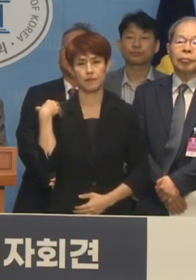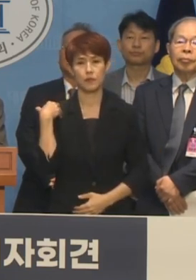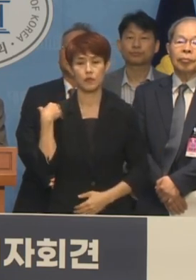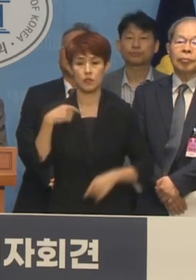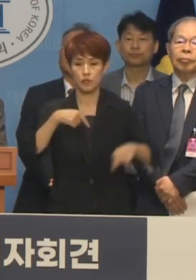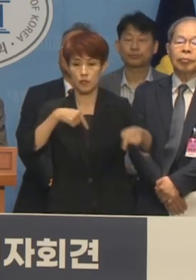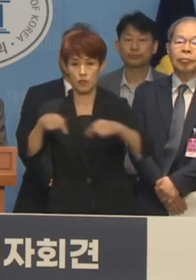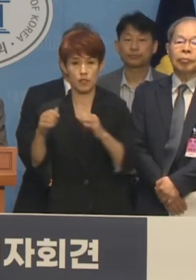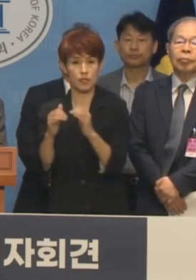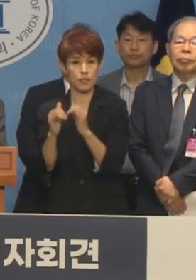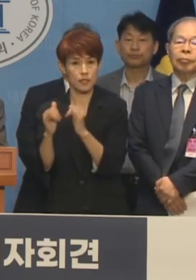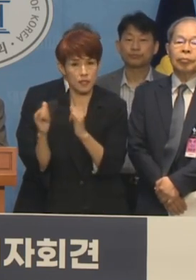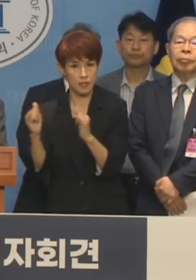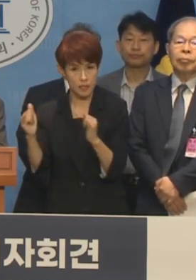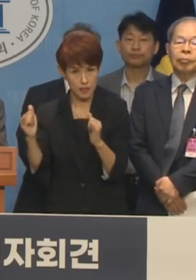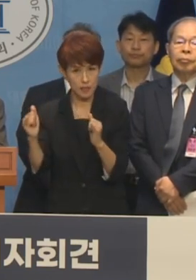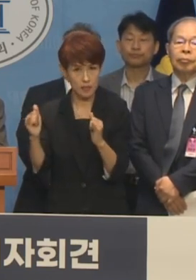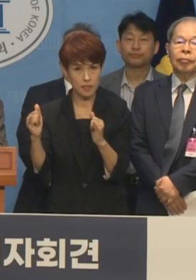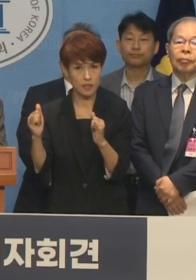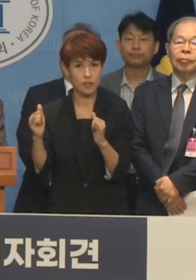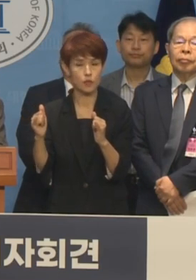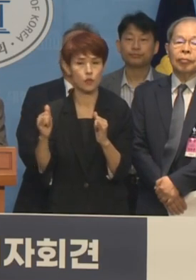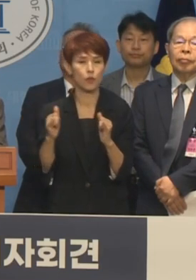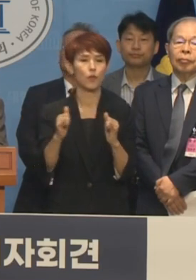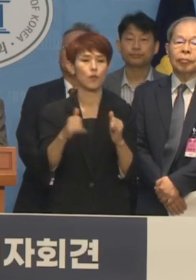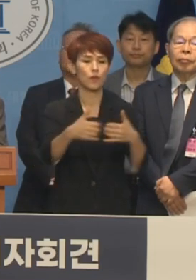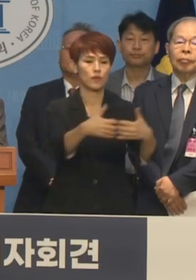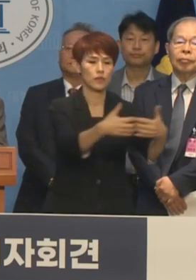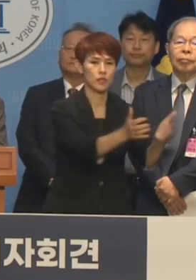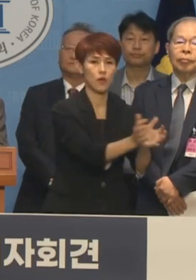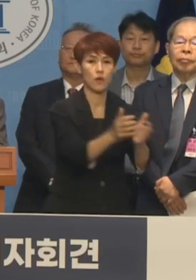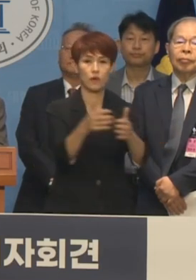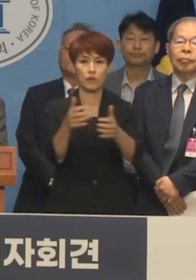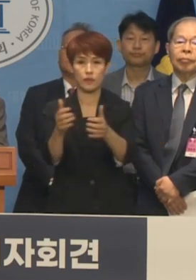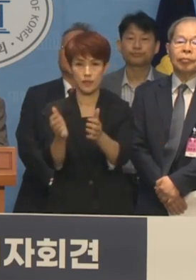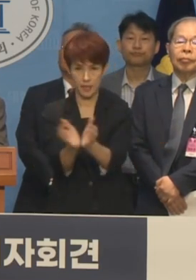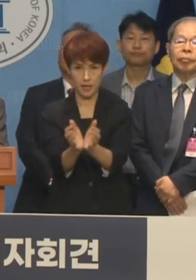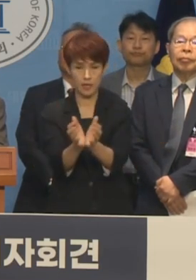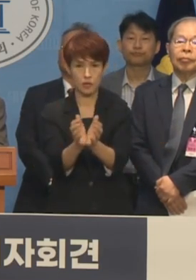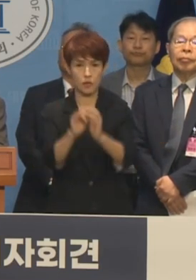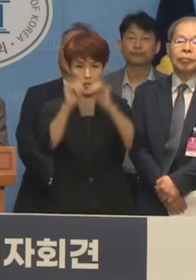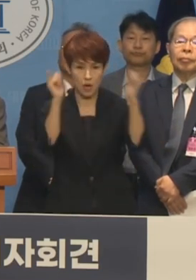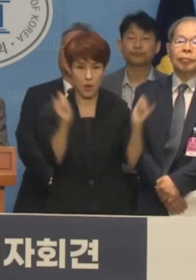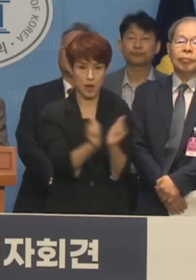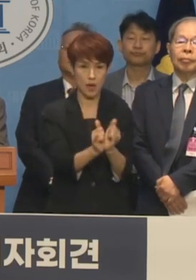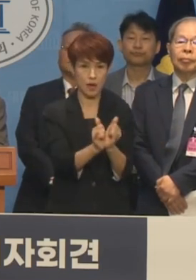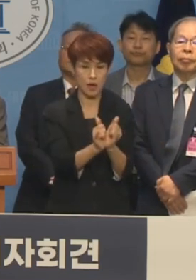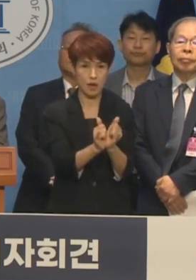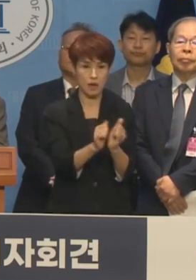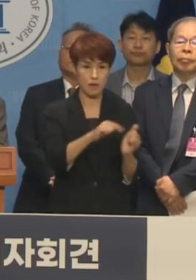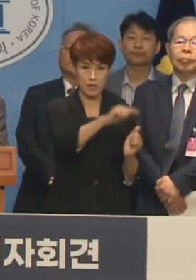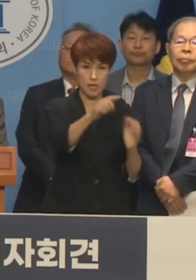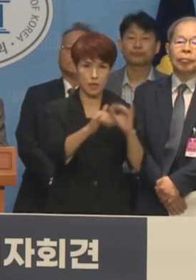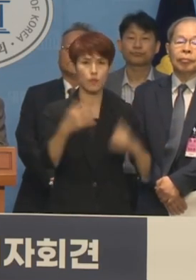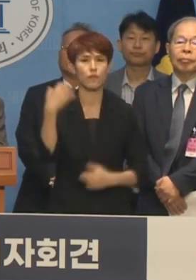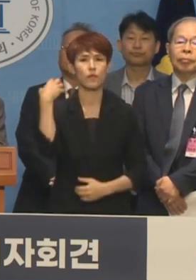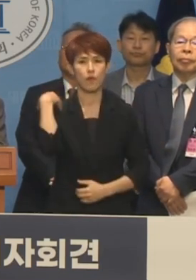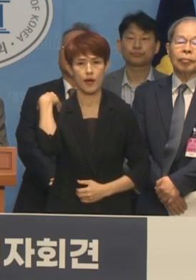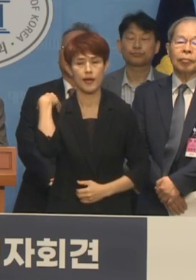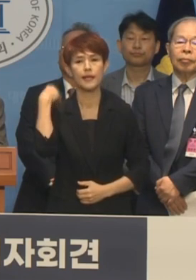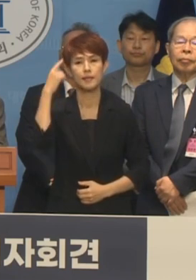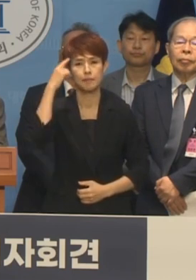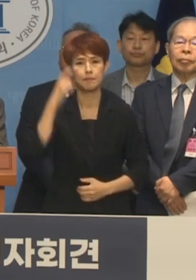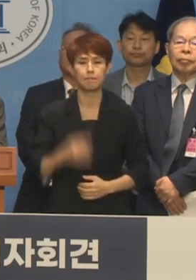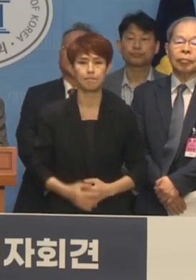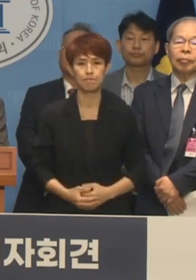정치인과 이 정당들의 그리고 사회 세력의 주요 역할이 아닐까 그렇게